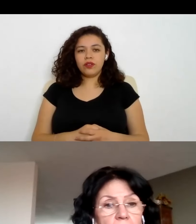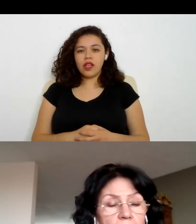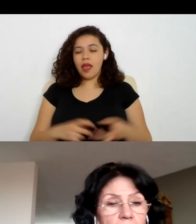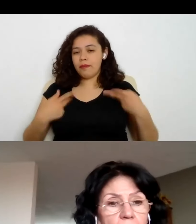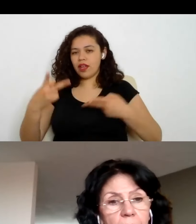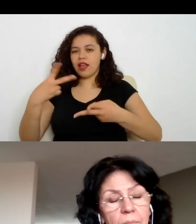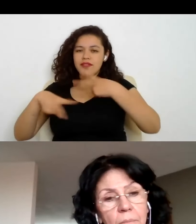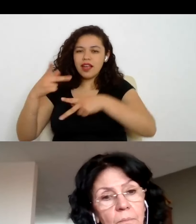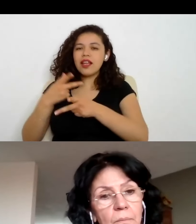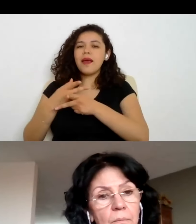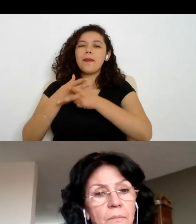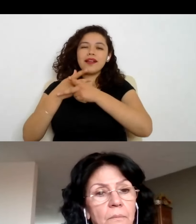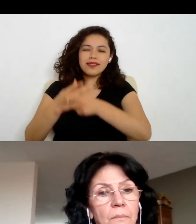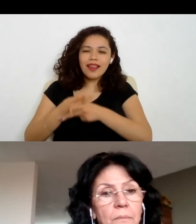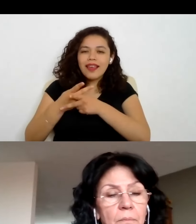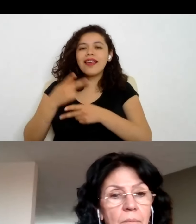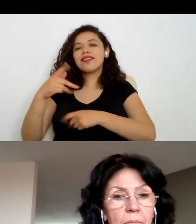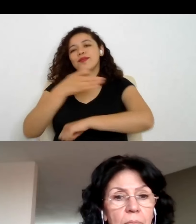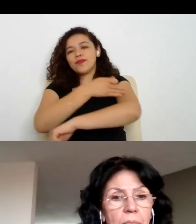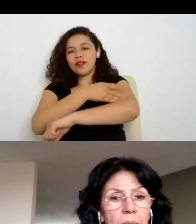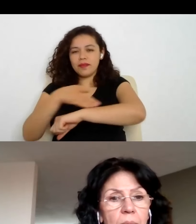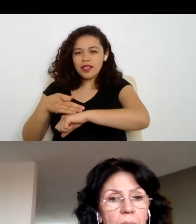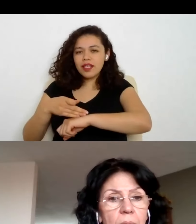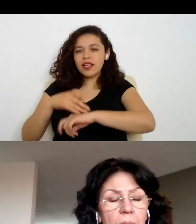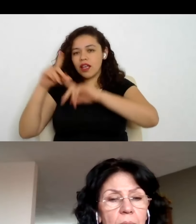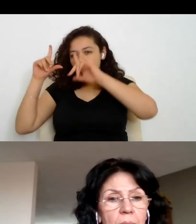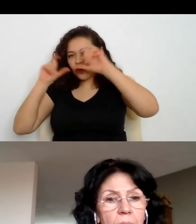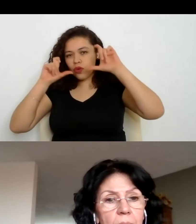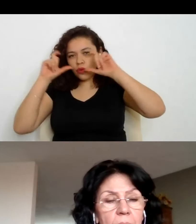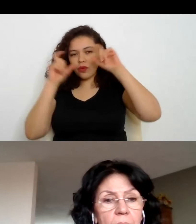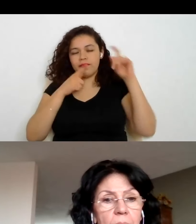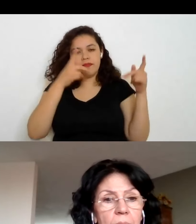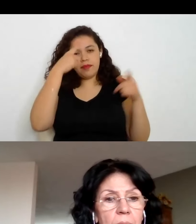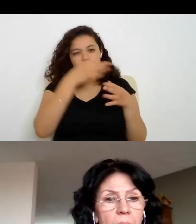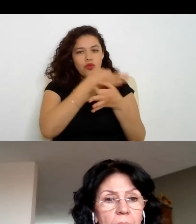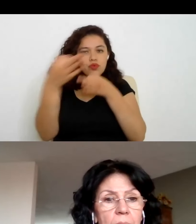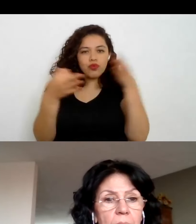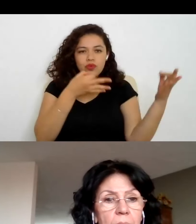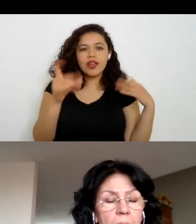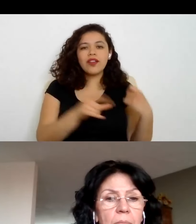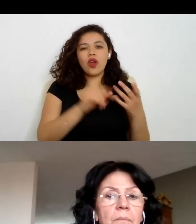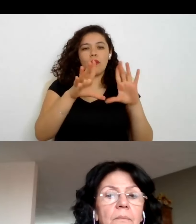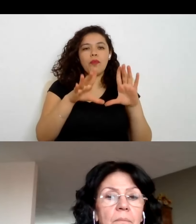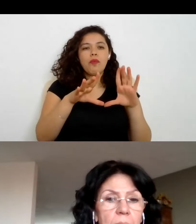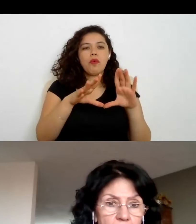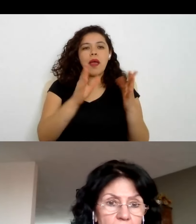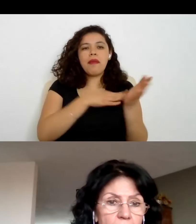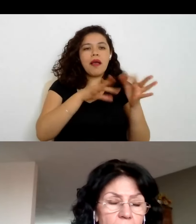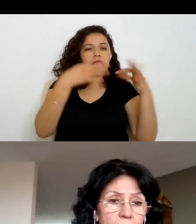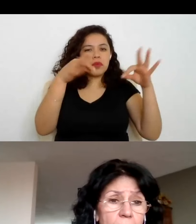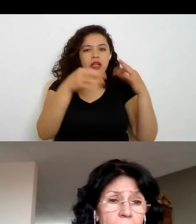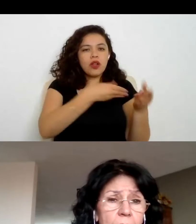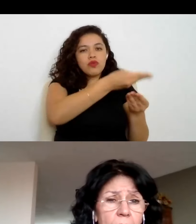pacientes, digamos, de la familia y así, para fines promocionales, porque luego lo sacan como en boletines o